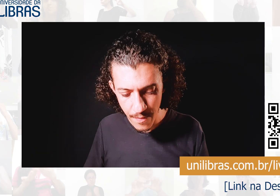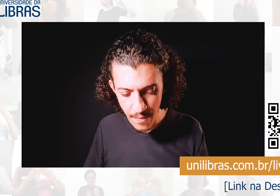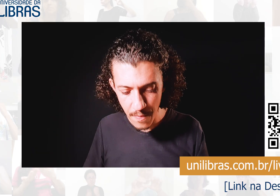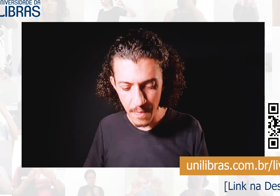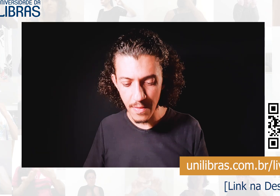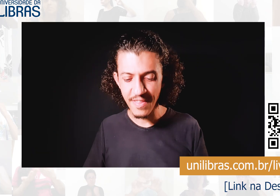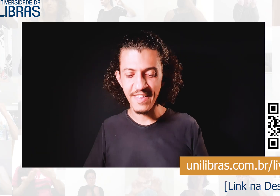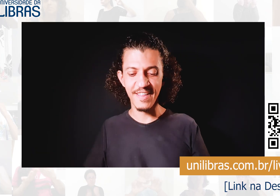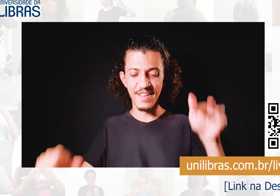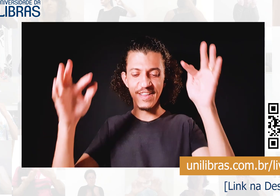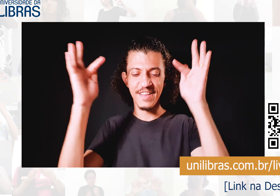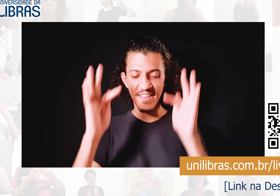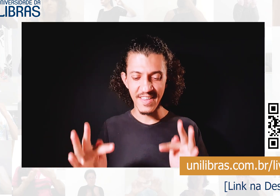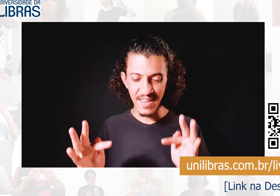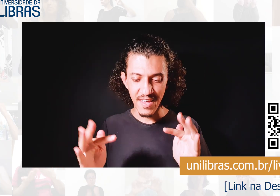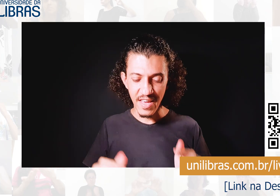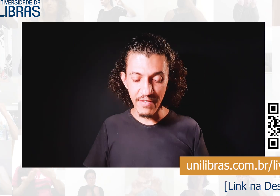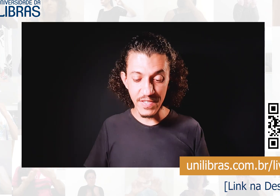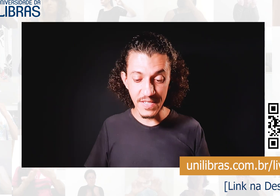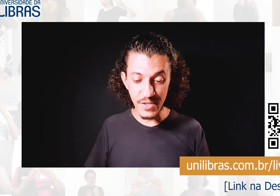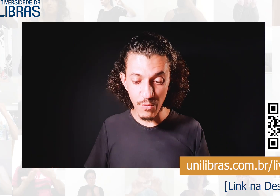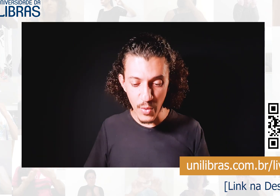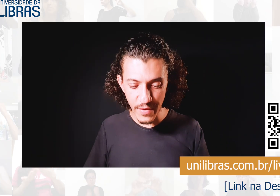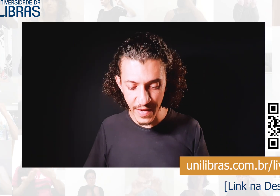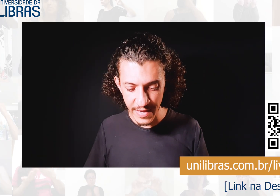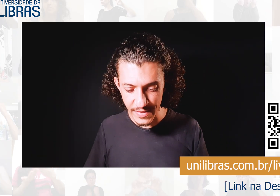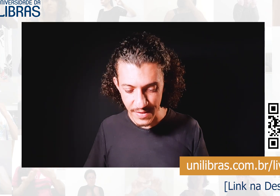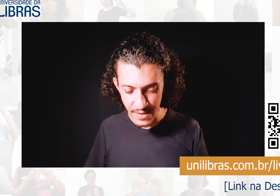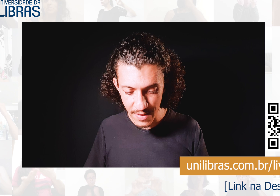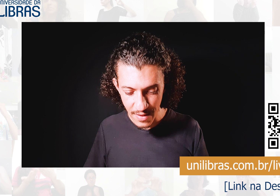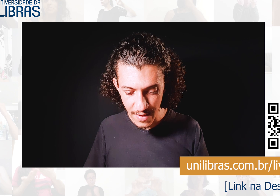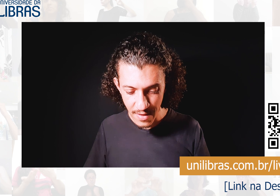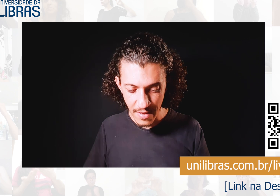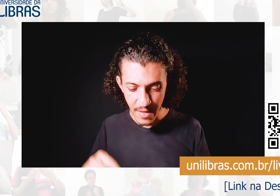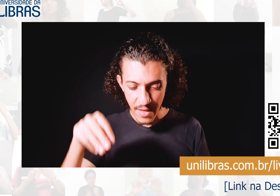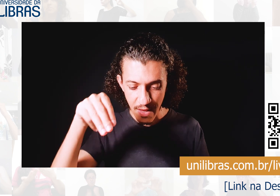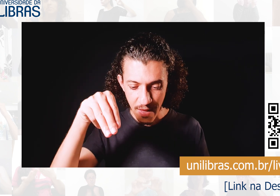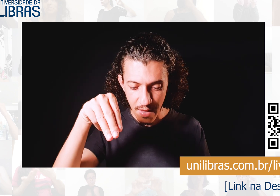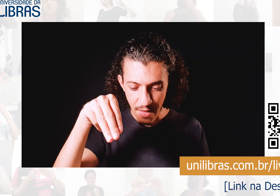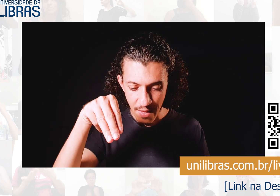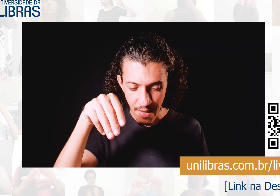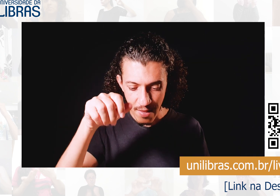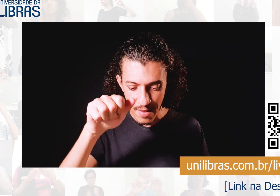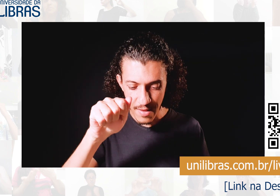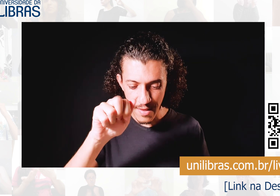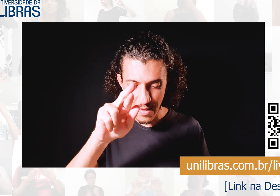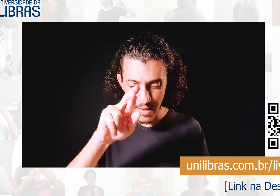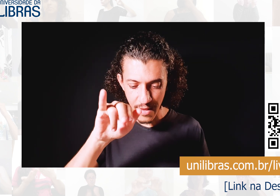Que vocês sejam muito felizes.